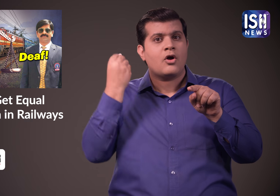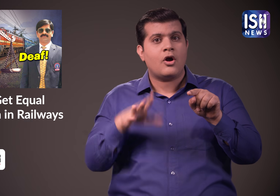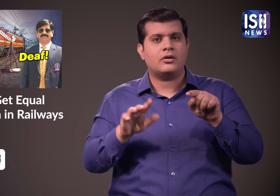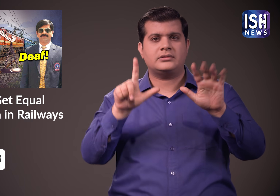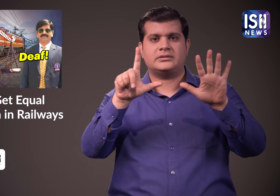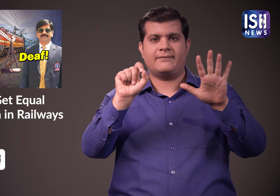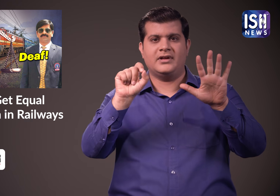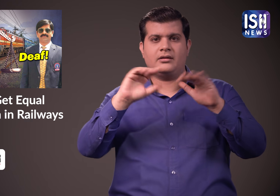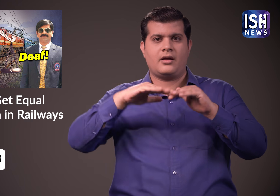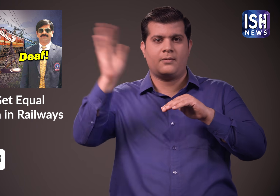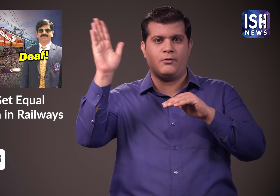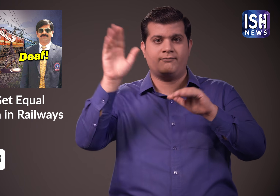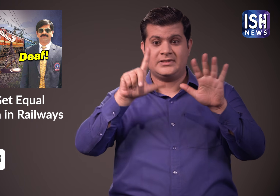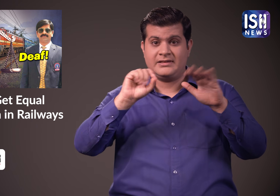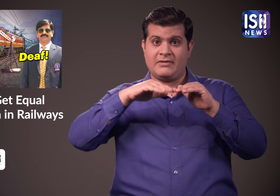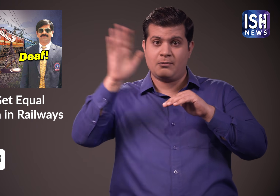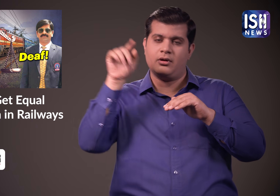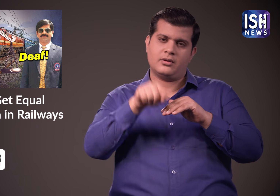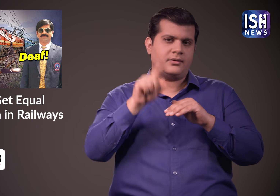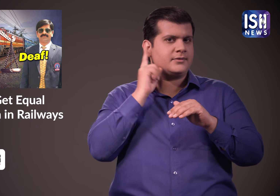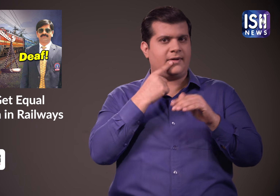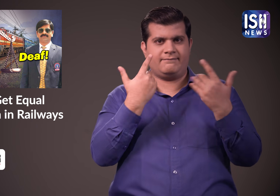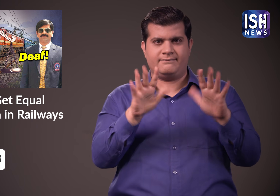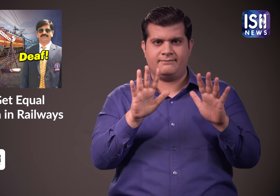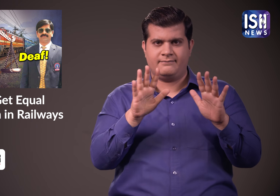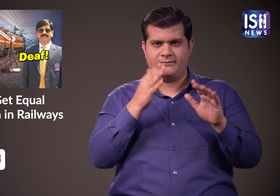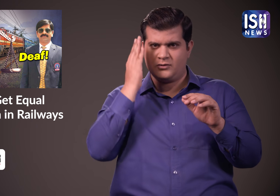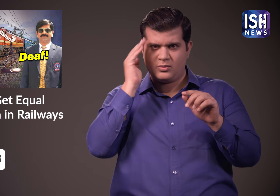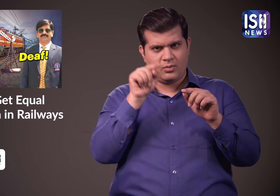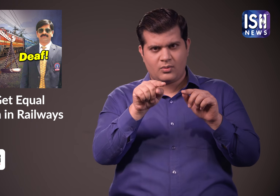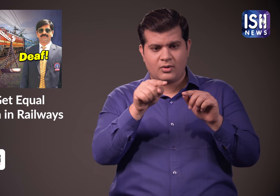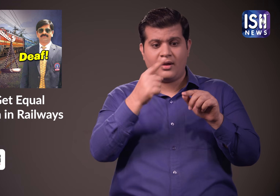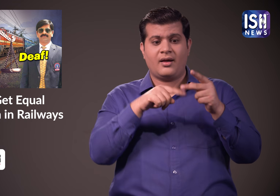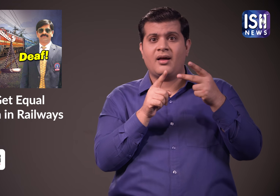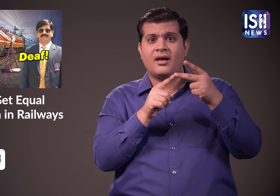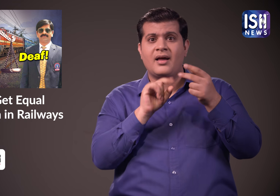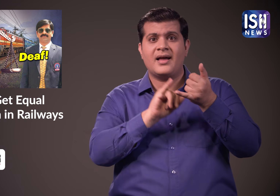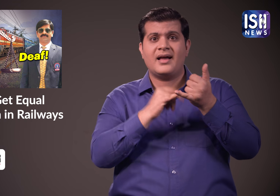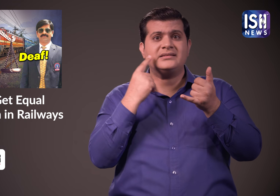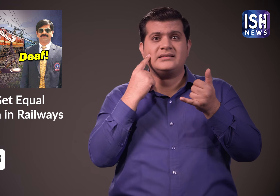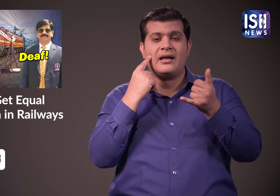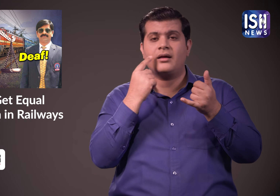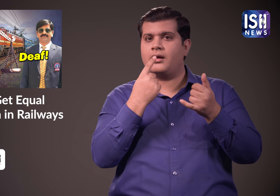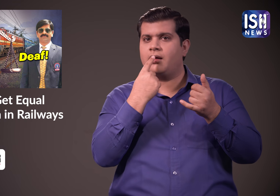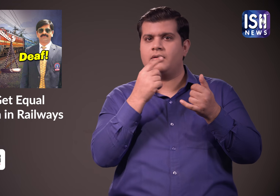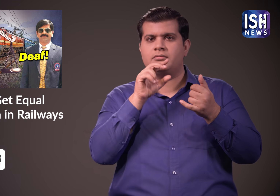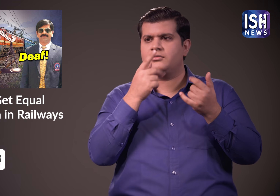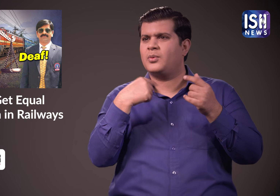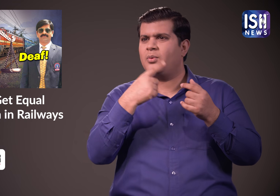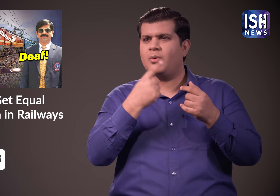दिव्यांता शेनी के अंतगर दखा गया है। ये तो आप सभी जानते है। Speech impairment की एक अलग शेनी है, जिसमें